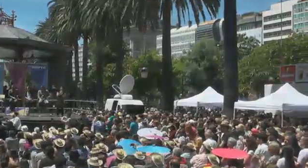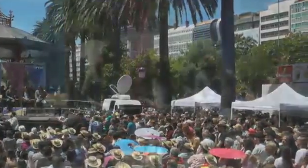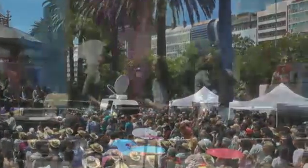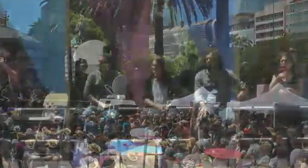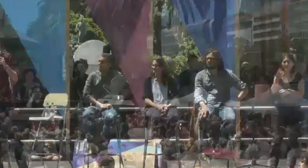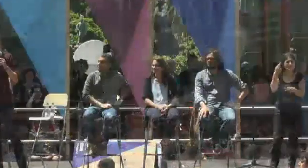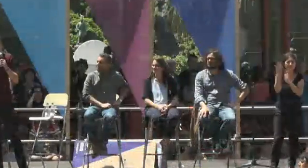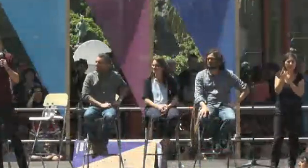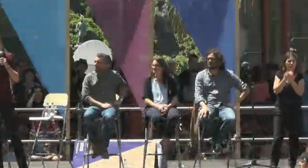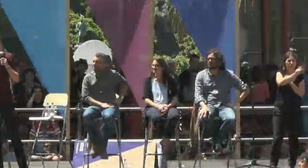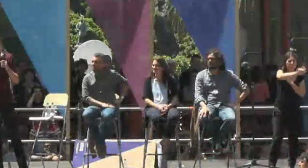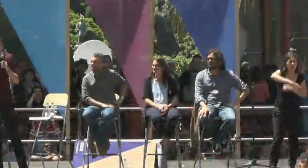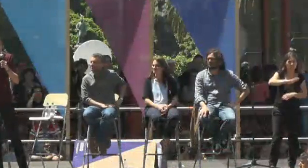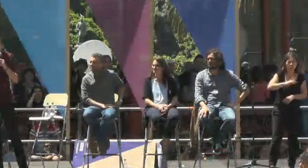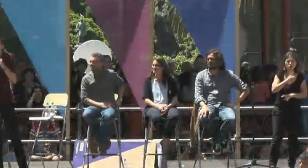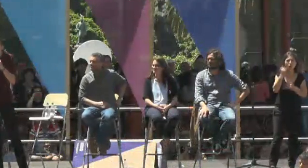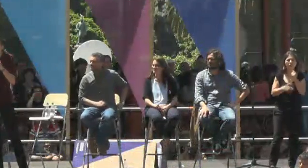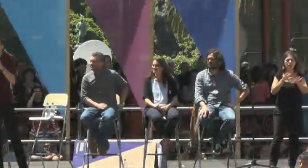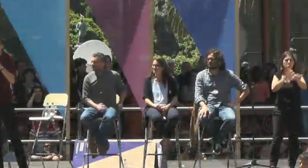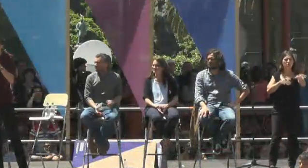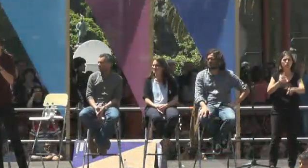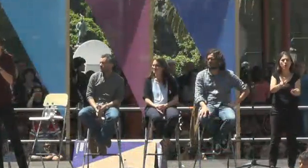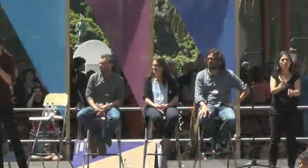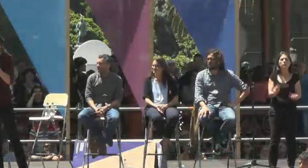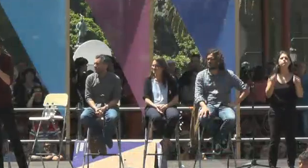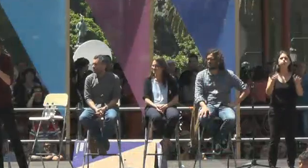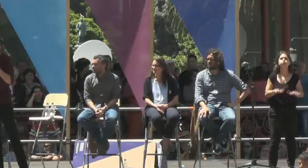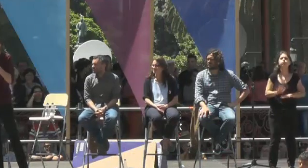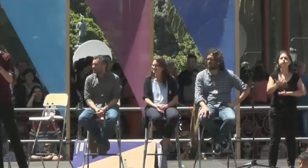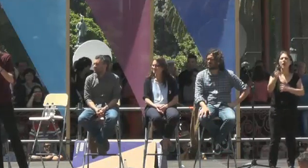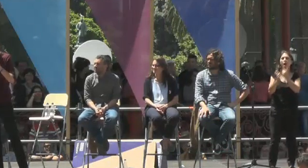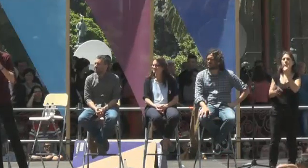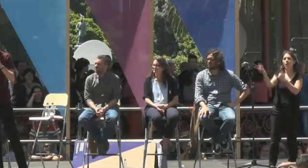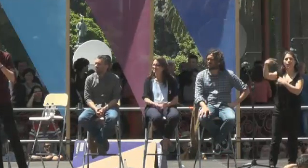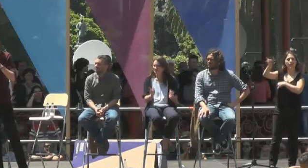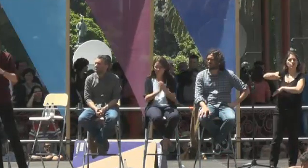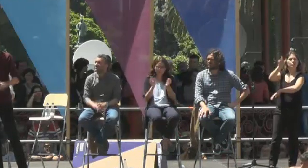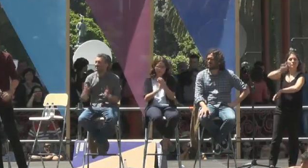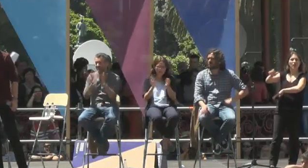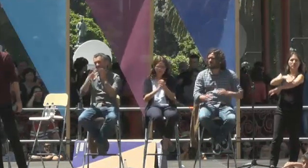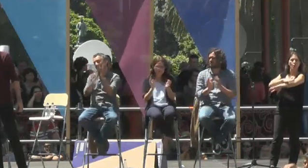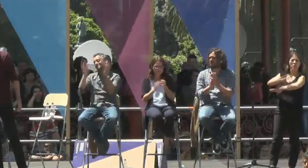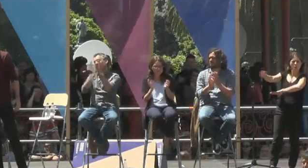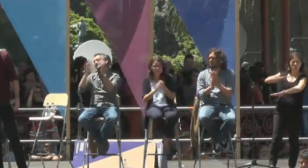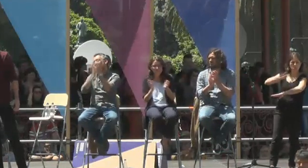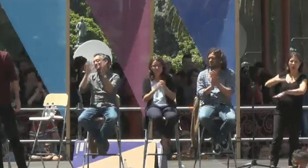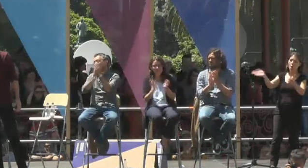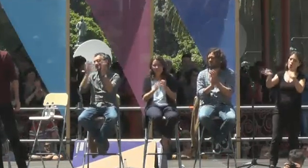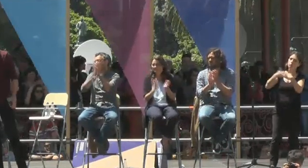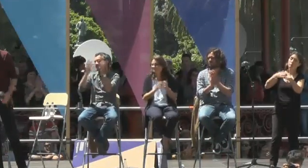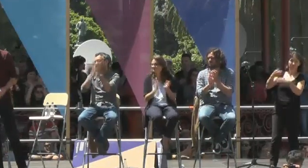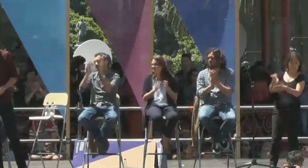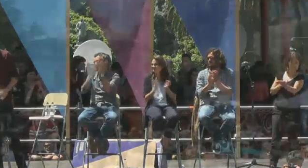creo que hay una mayoría nueva en marcha que va a abrirle la puerta del despido a los gobernantes malos.